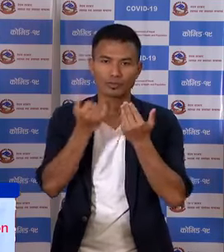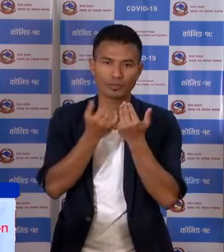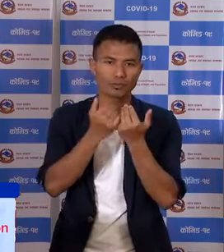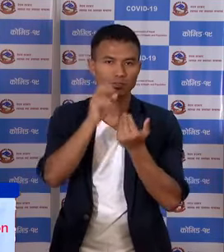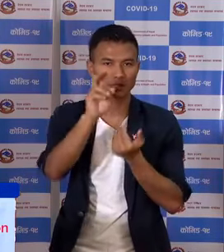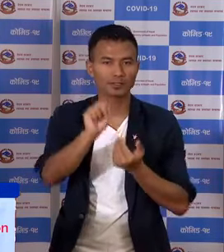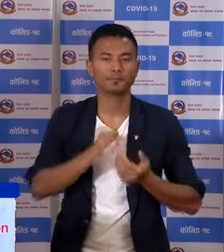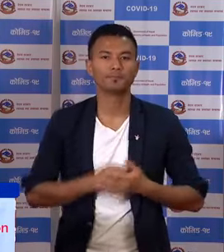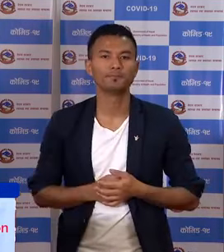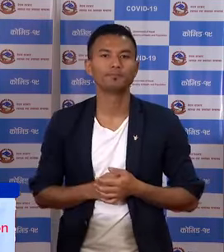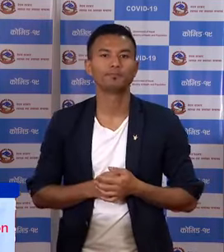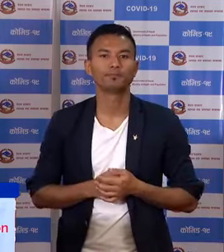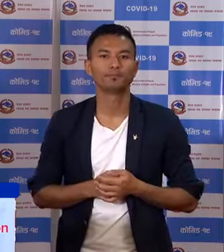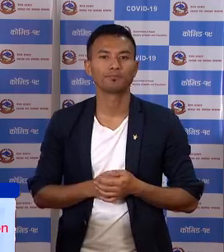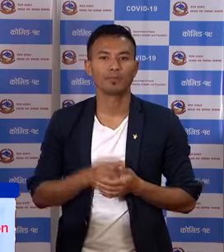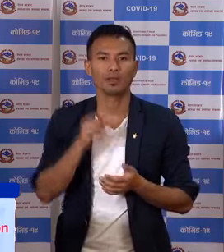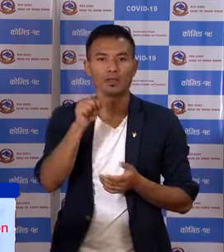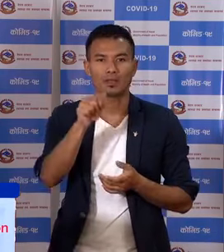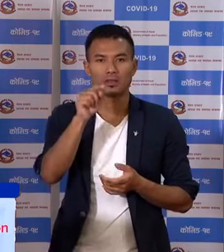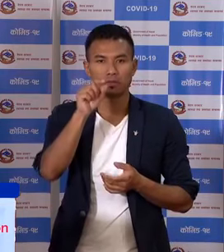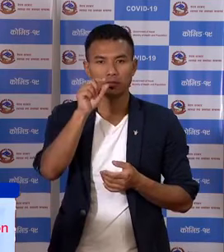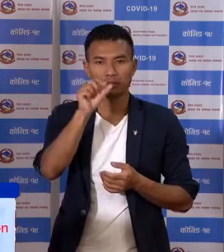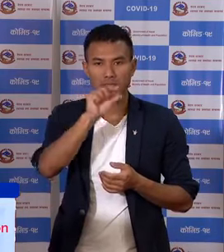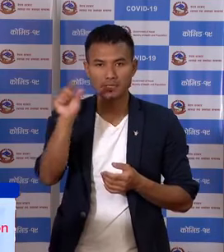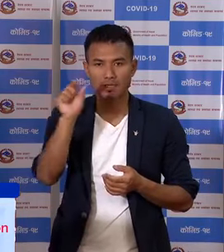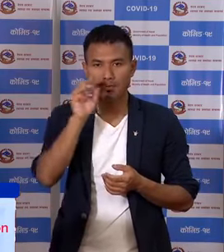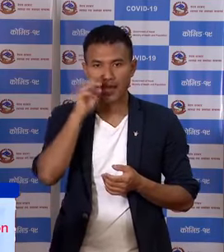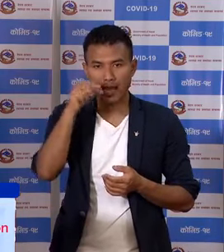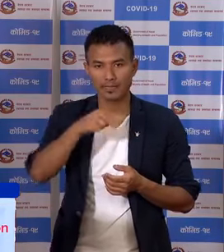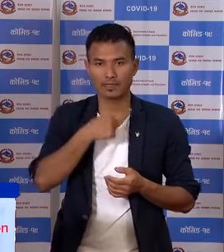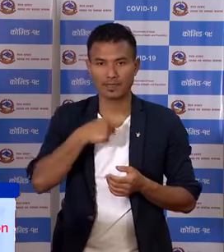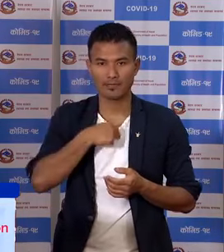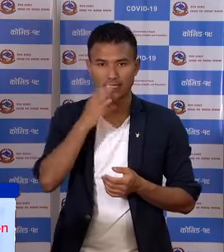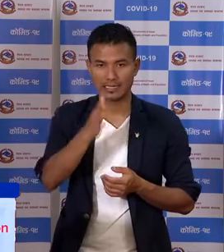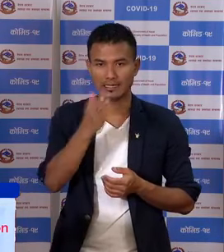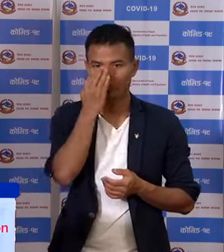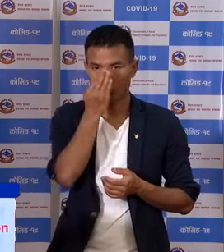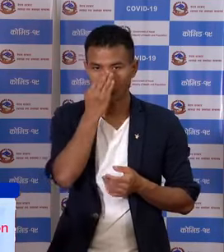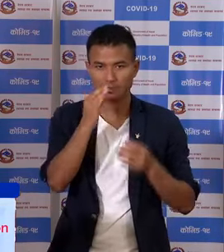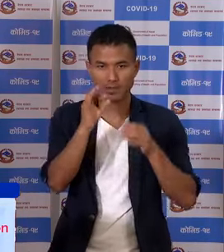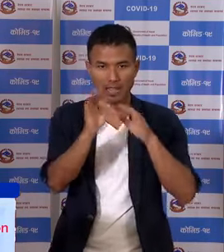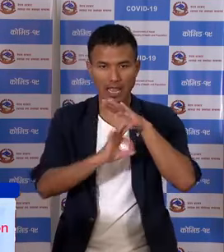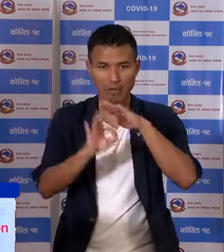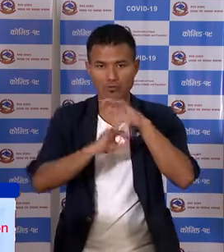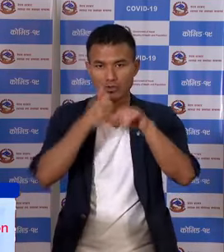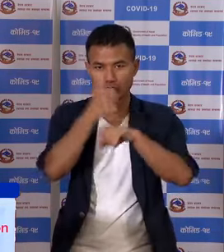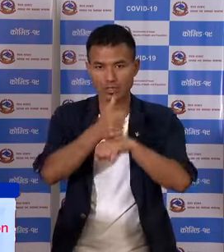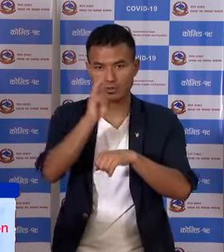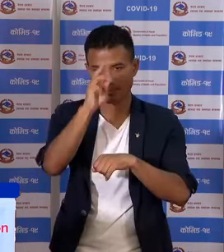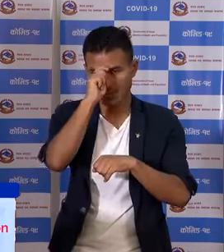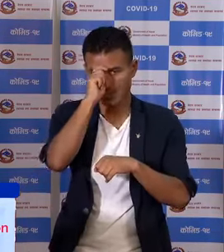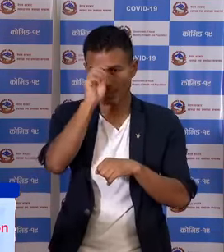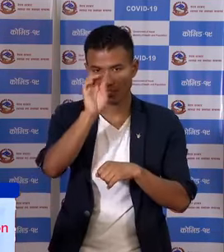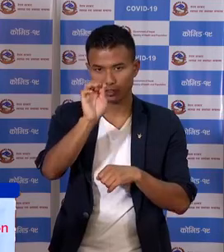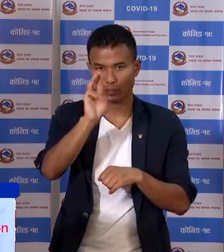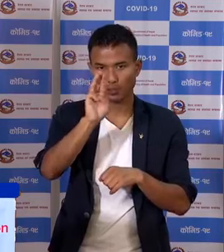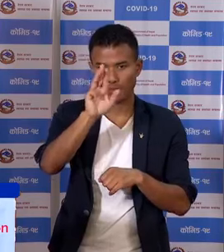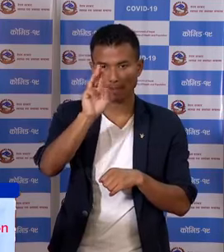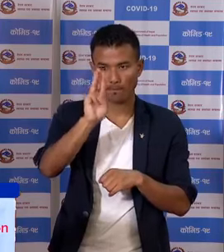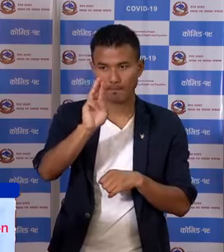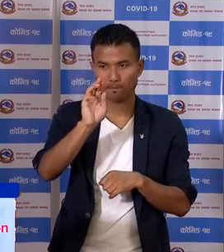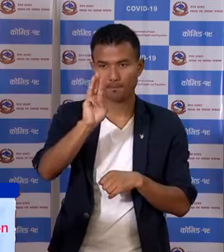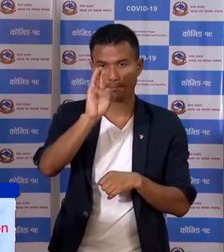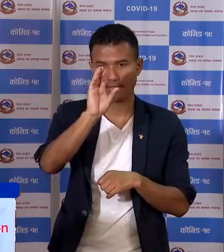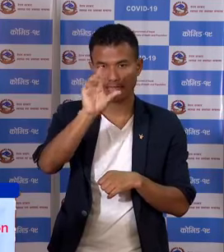मनावनु पर्ने हुँचा शो संदर्भ मा आजा मिले मुस्लीम आयोकात देछे मानने समीम मिया अंसारे